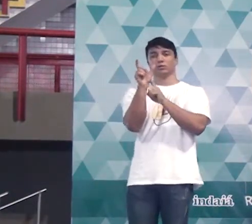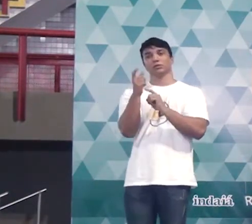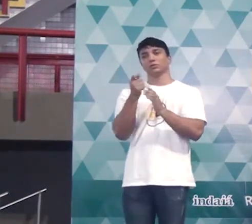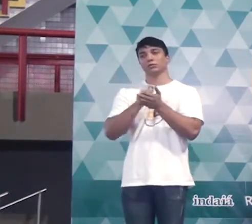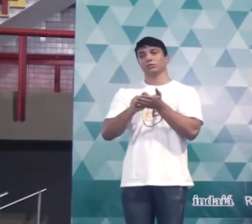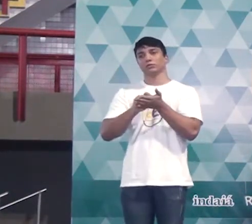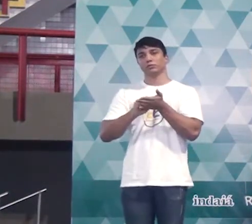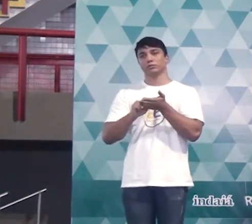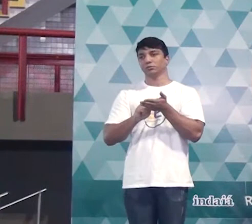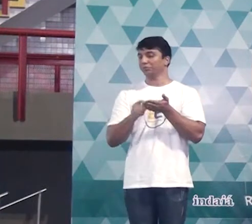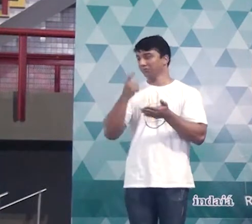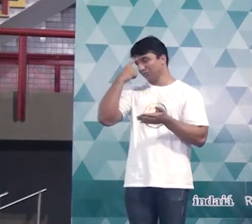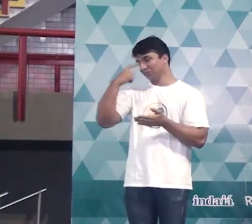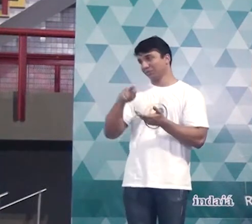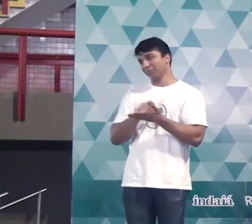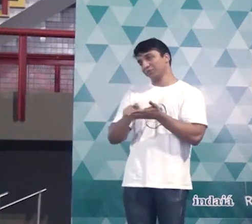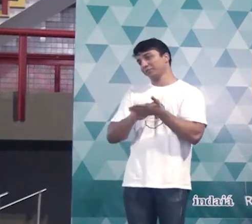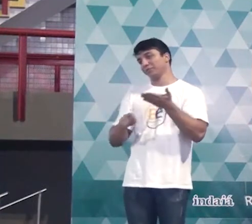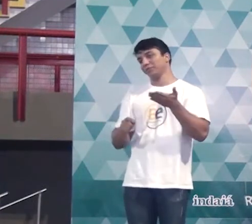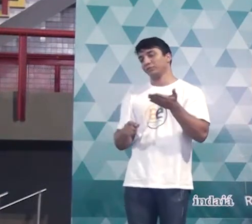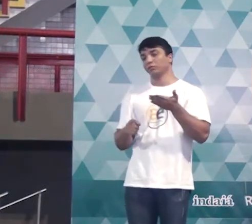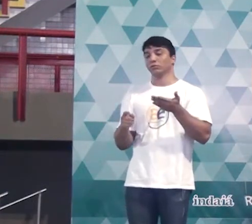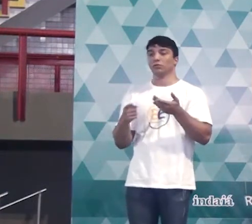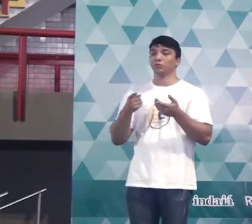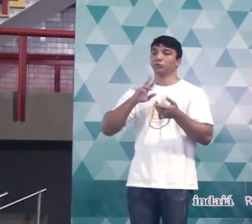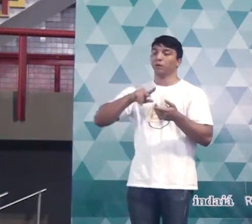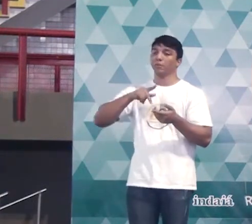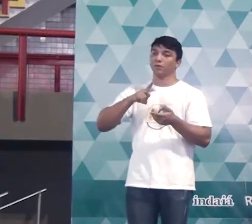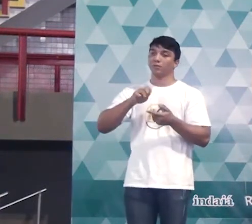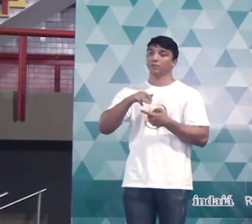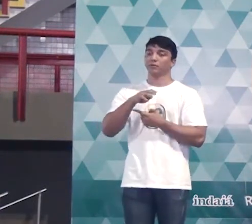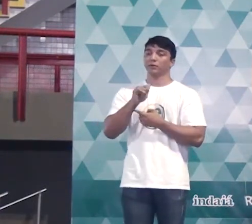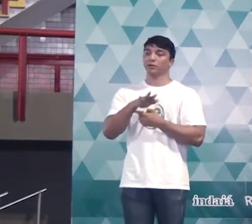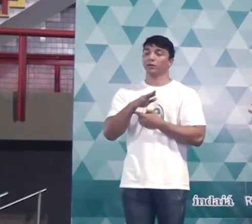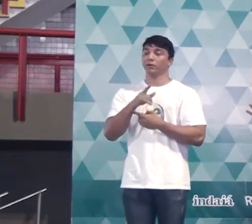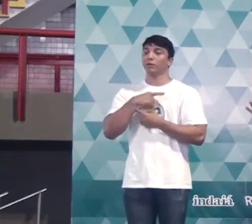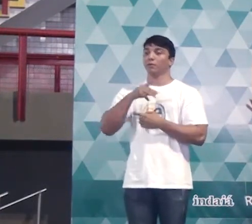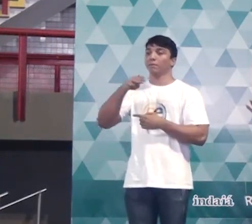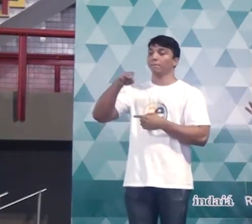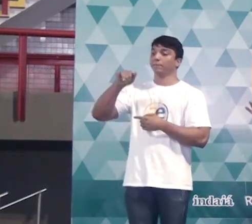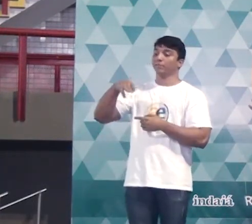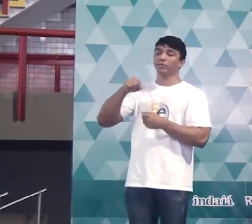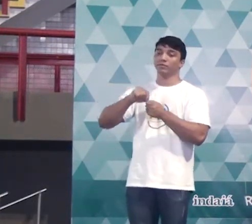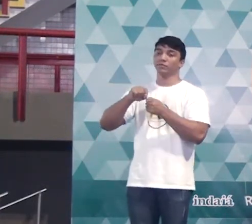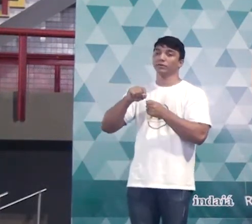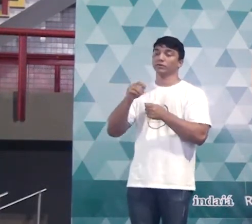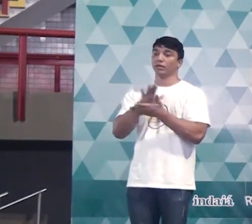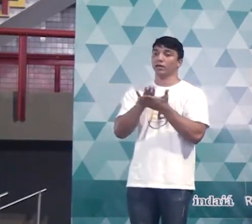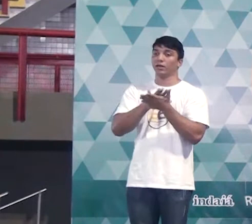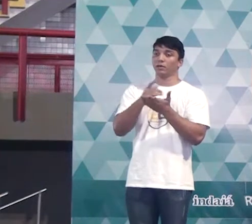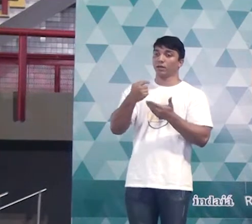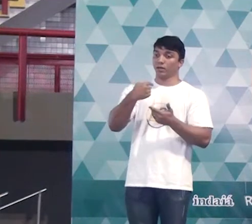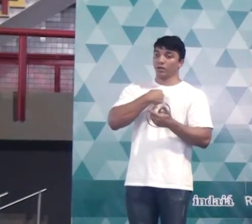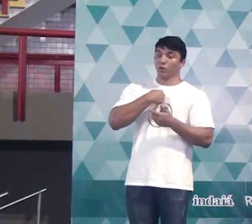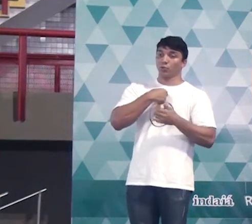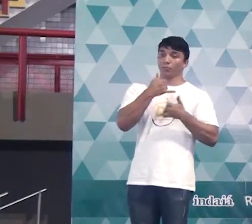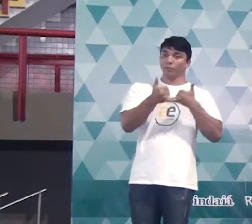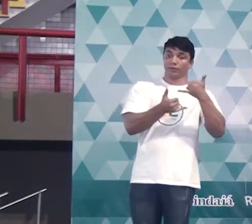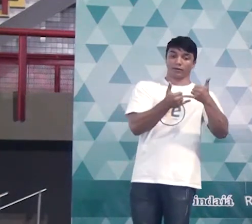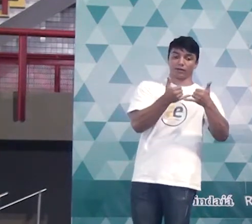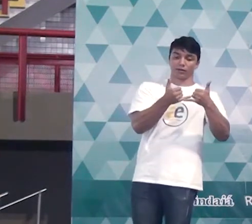texto não sabe escrever não, né? Porque não é pra mim brincar, porque mim não faz nada, eu faço é para eu